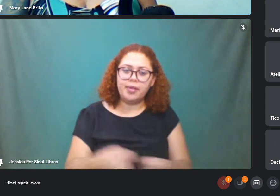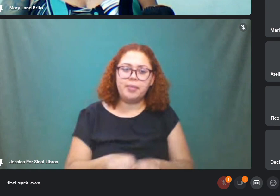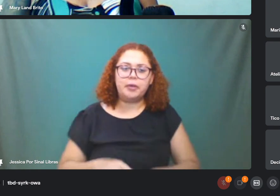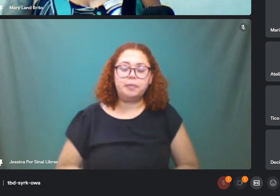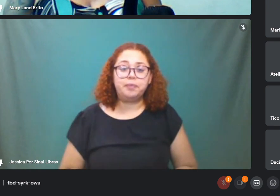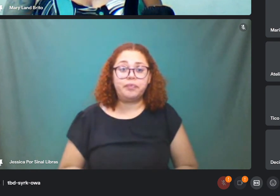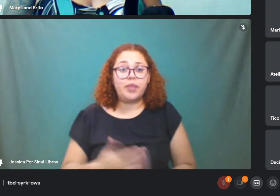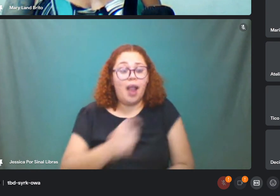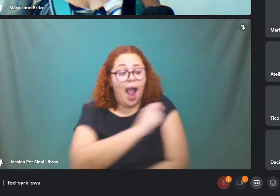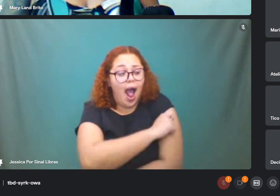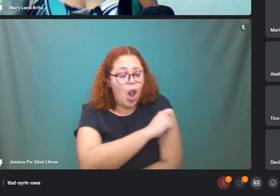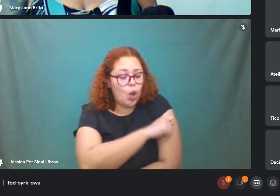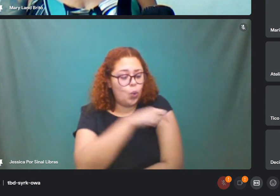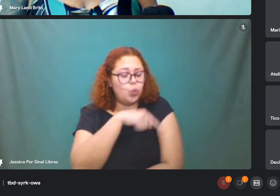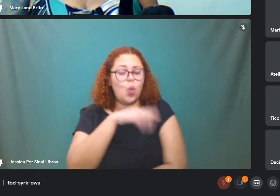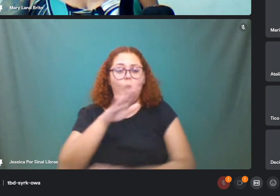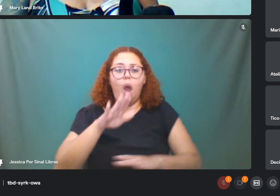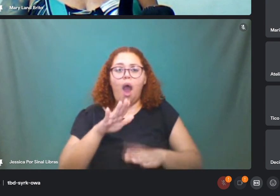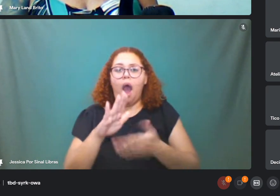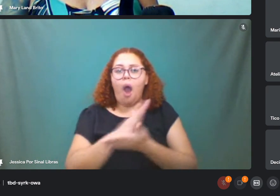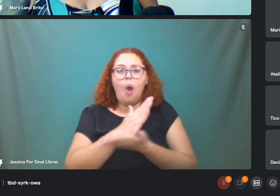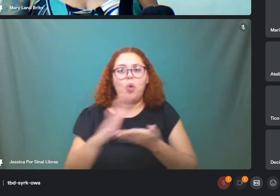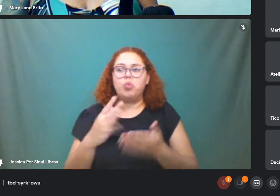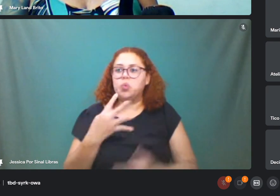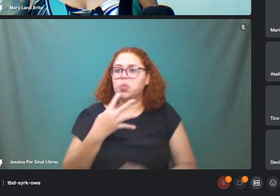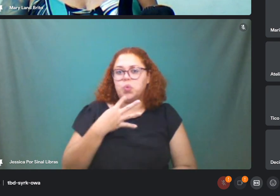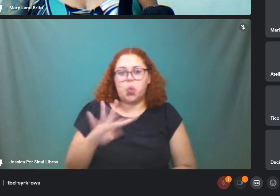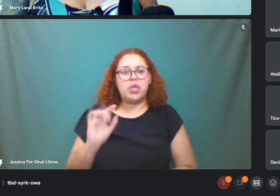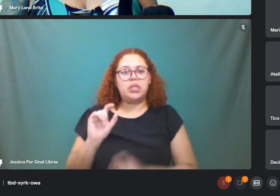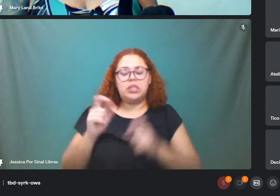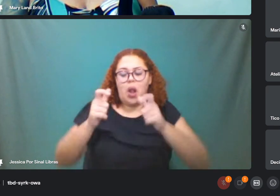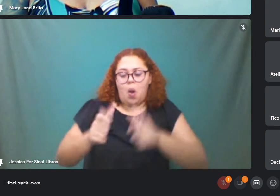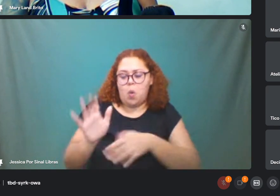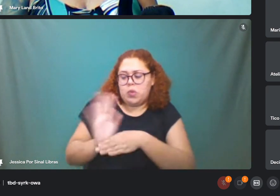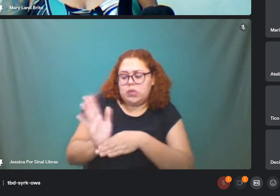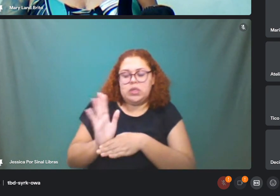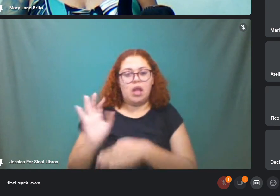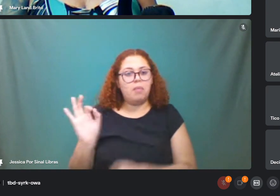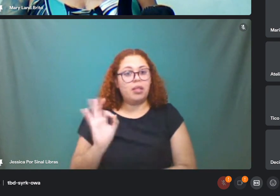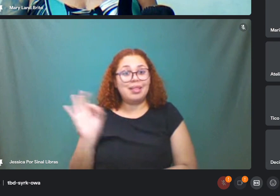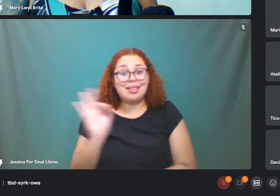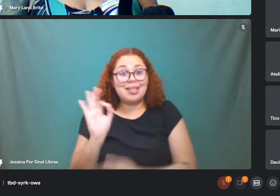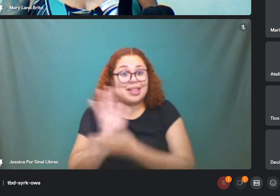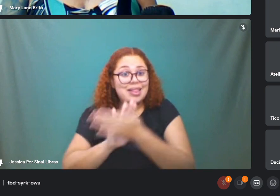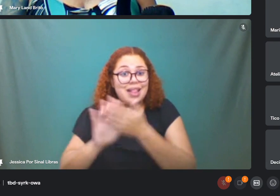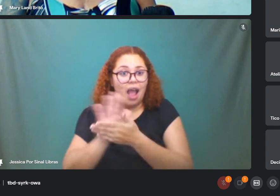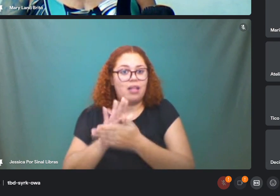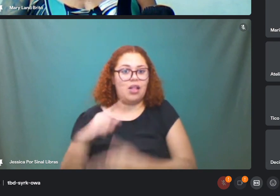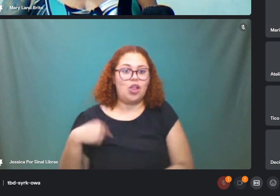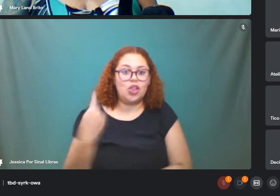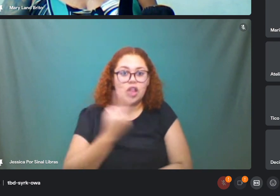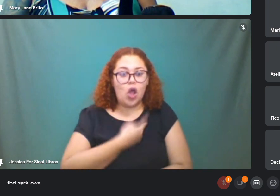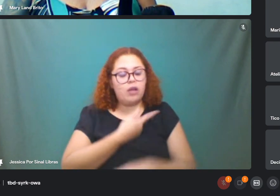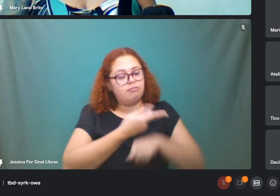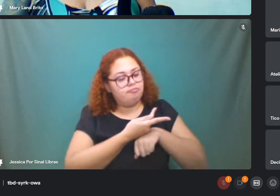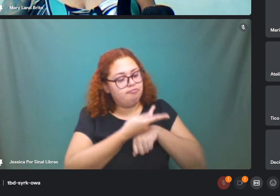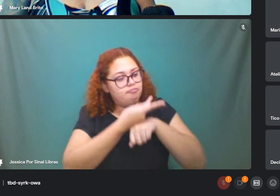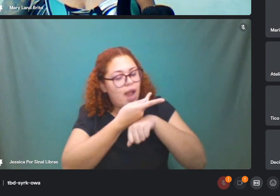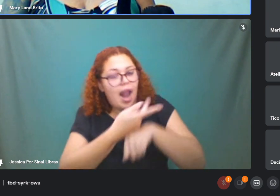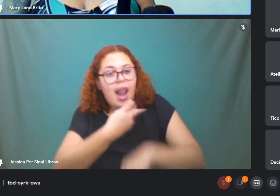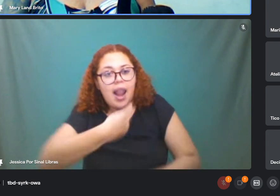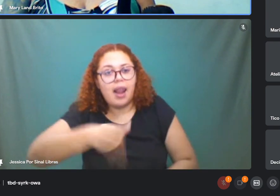conhecia cinema, não sabia nem o que era cinema, né, quando a gente levou. É pela gente que ele conheceu. Ele nunca não sabe o